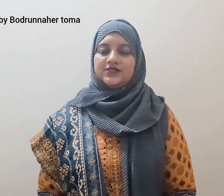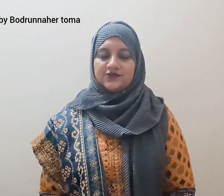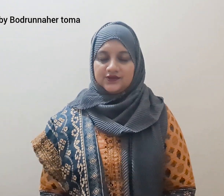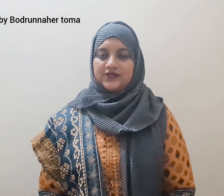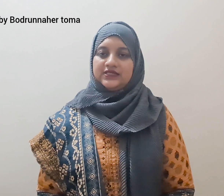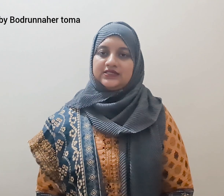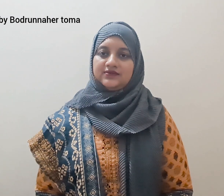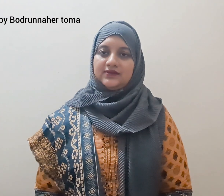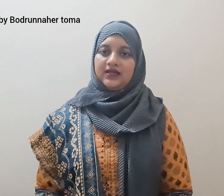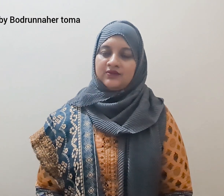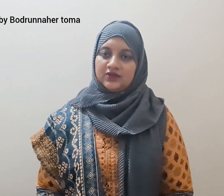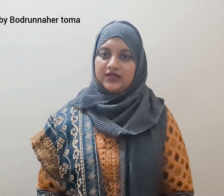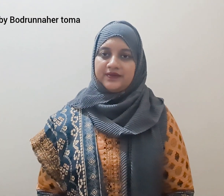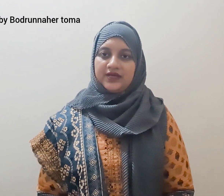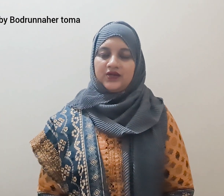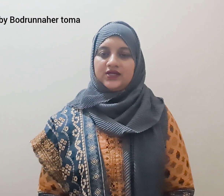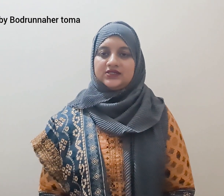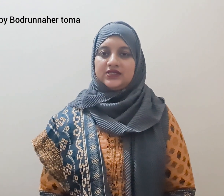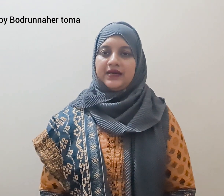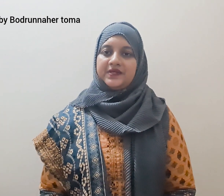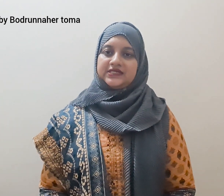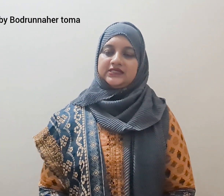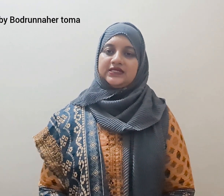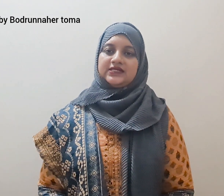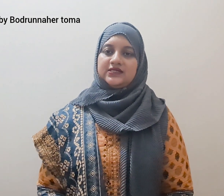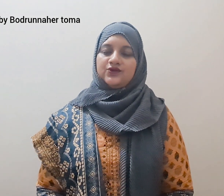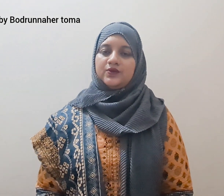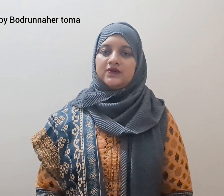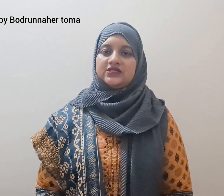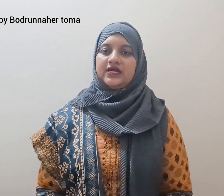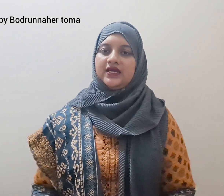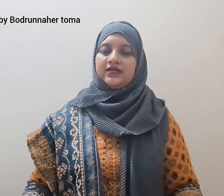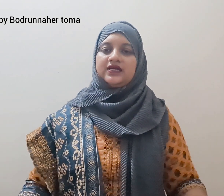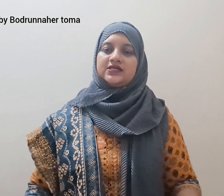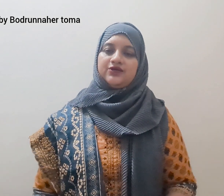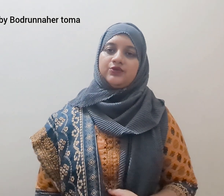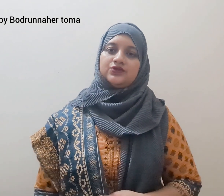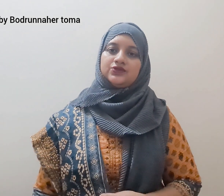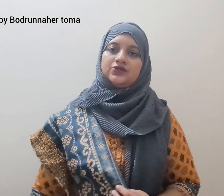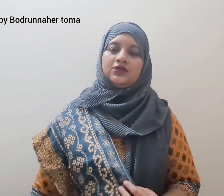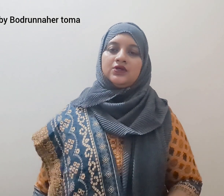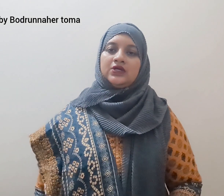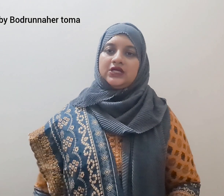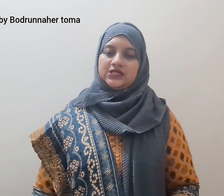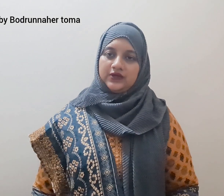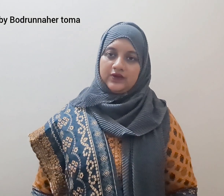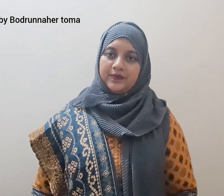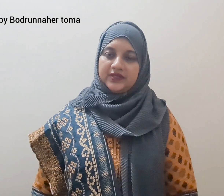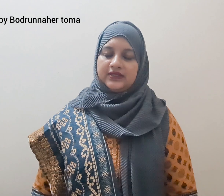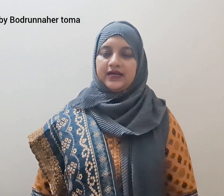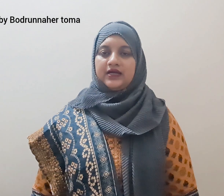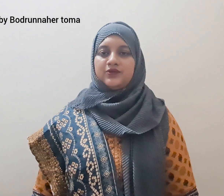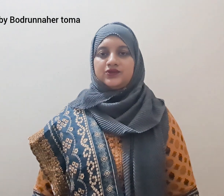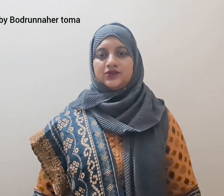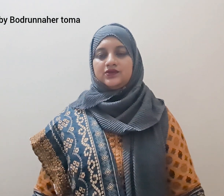সুস্থ আছেন। আলহামদুলিল্লাহ আমি ভালো আছি। আমি আজকে যে কাজটা করব হচ্ছে এ থেকে জেড পর্যন্ত ইশারা করে আপনাদের দেখাবো। চলুন